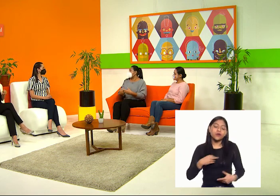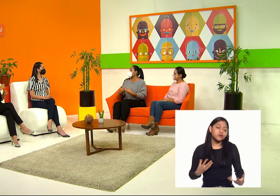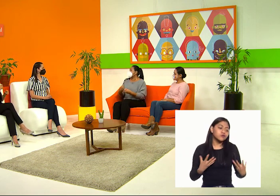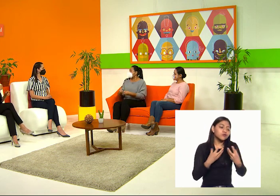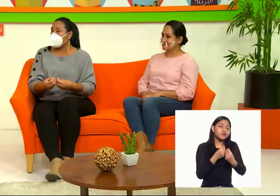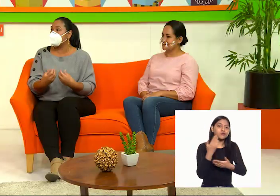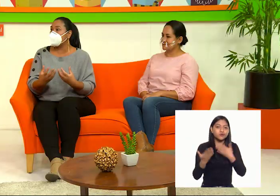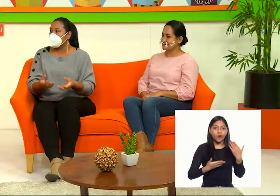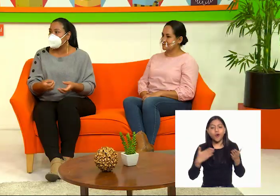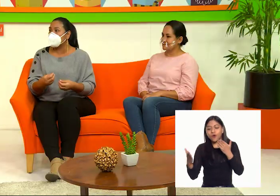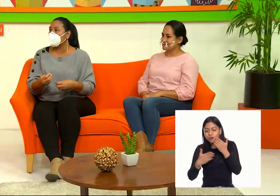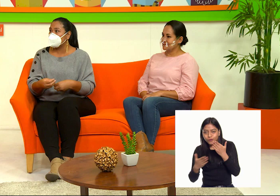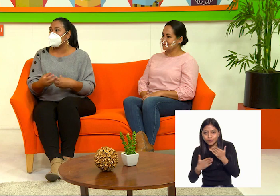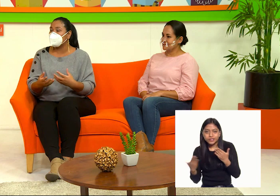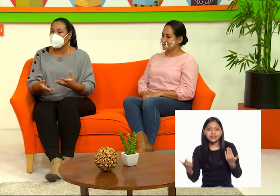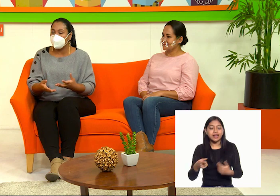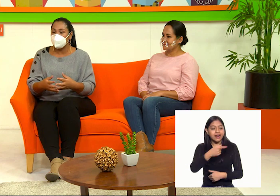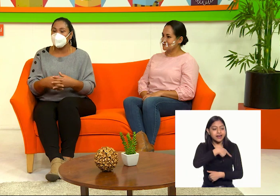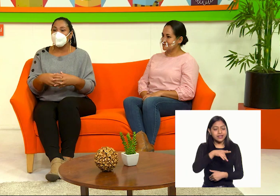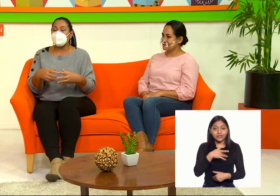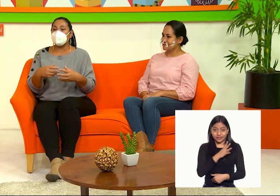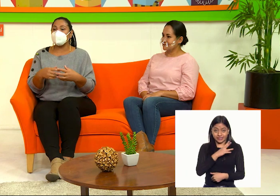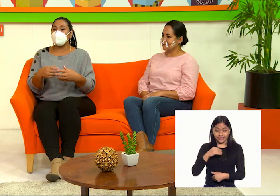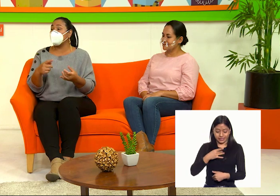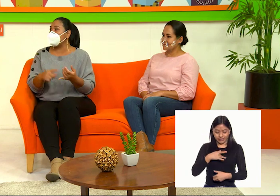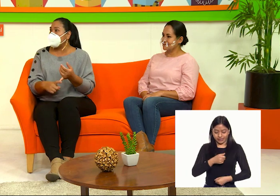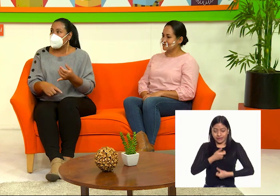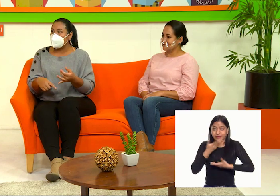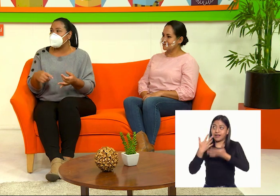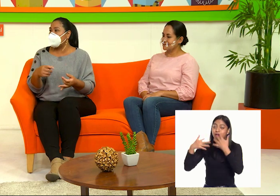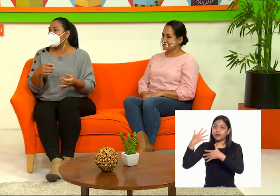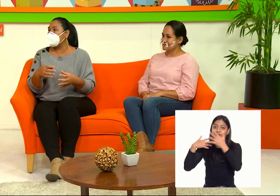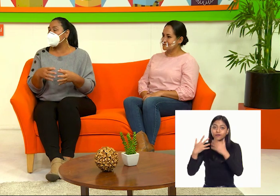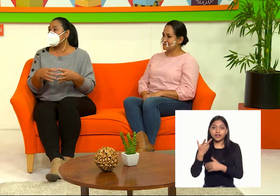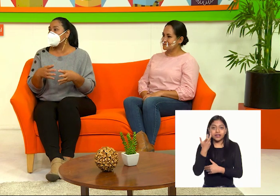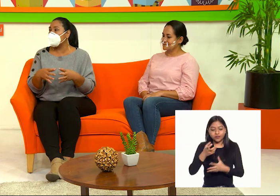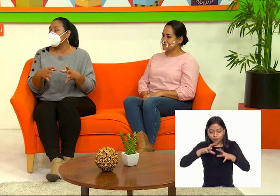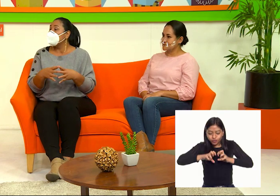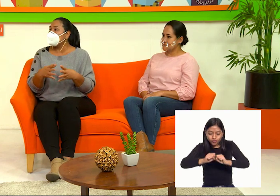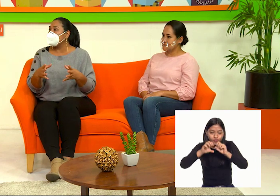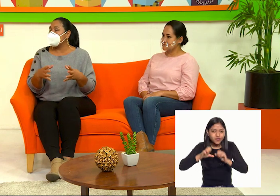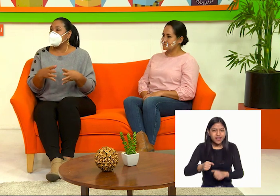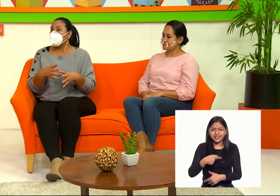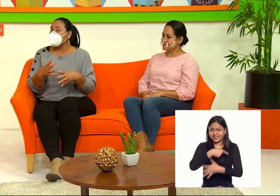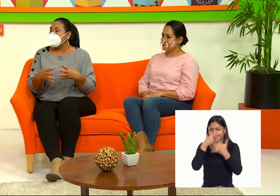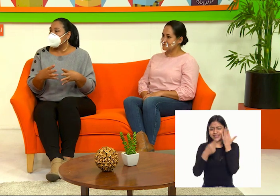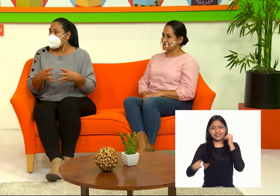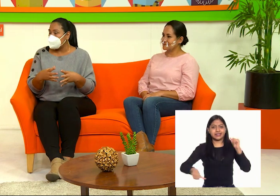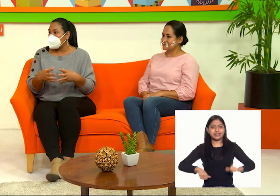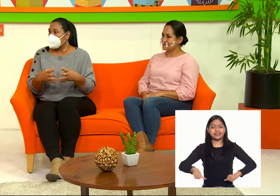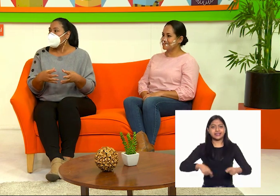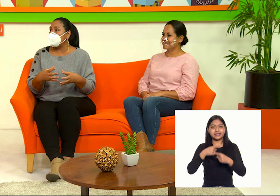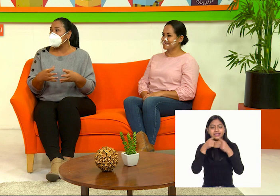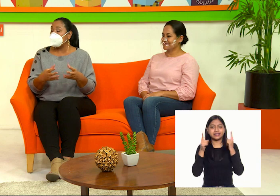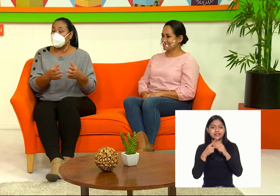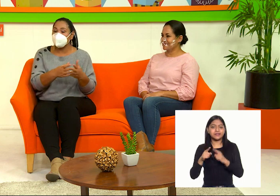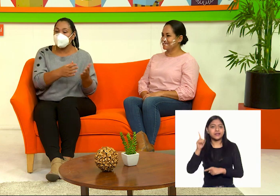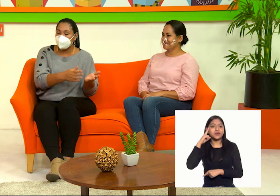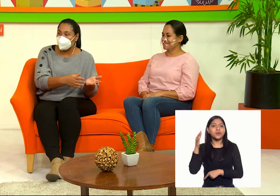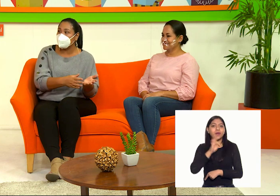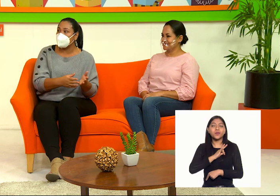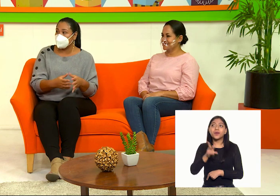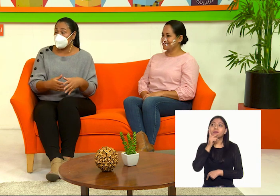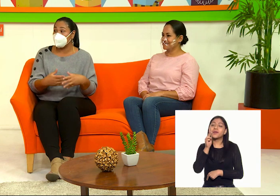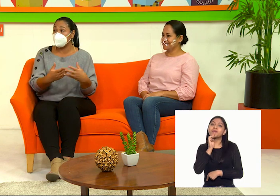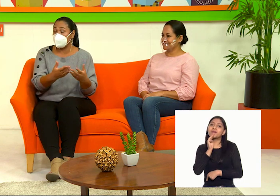¿no? Donde ellos estén expresándose constantemente, hacer masa, buscar muchas estrategias para que ellos